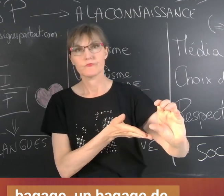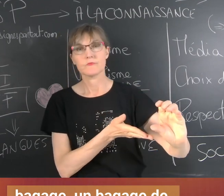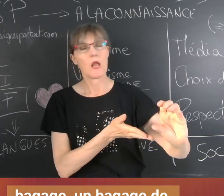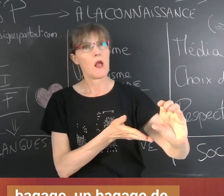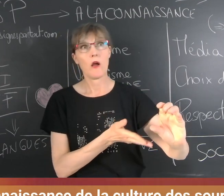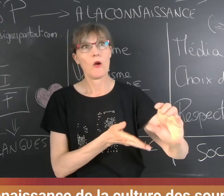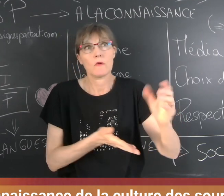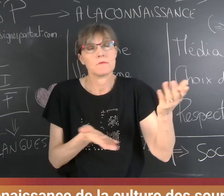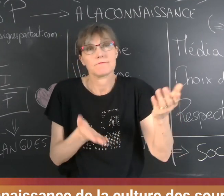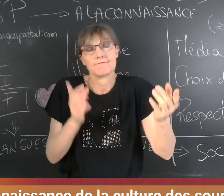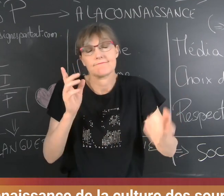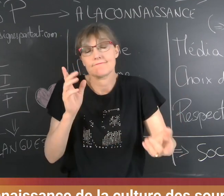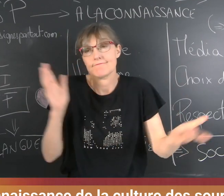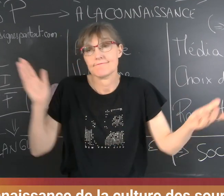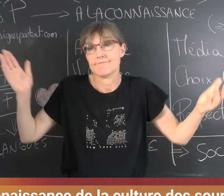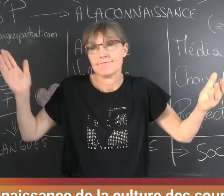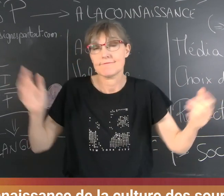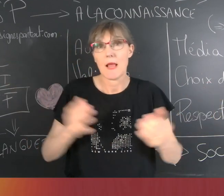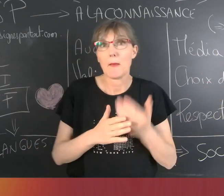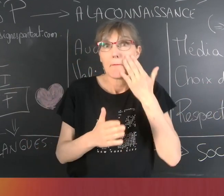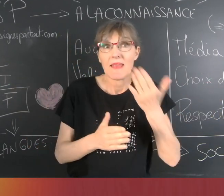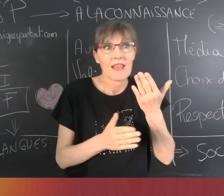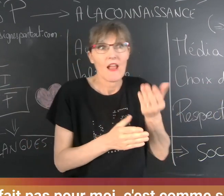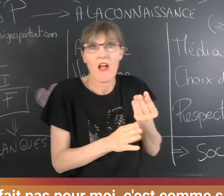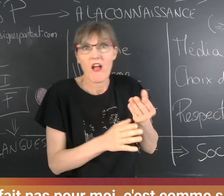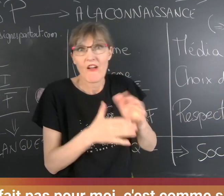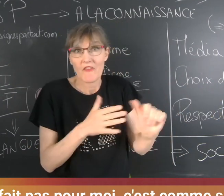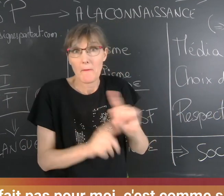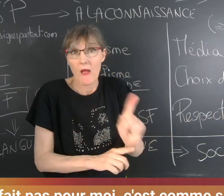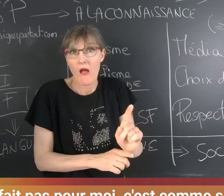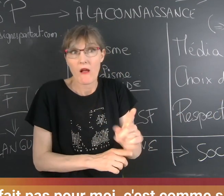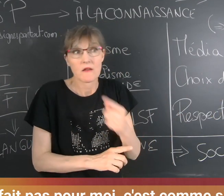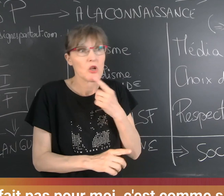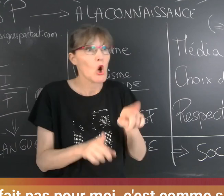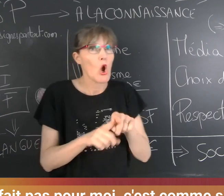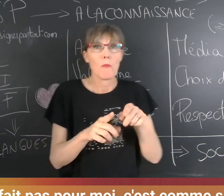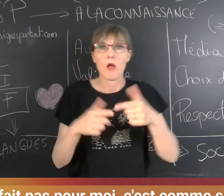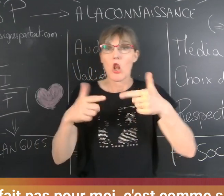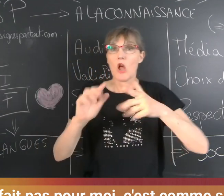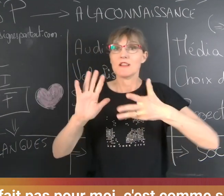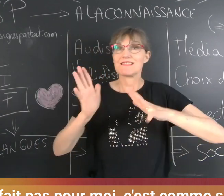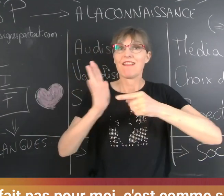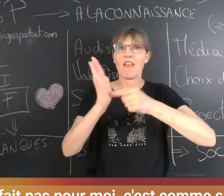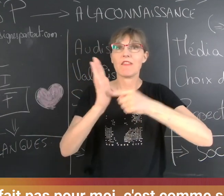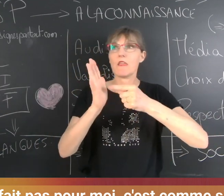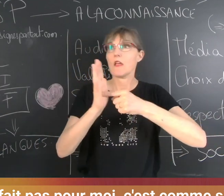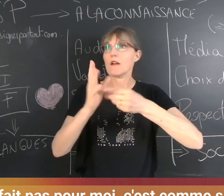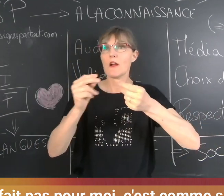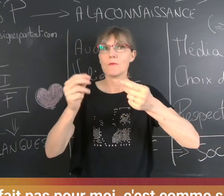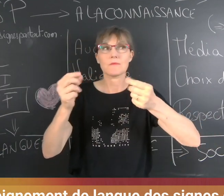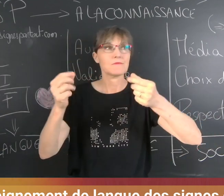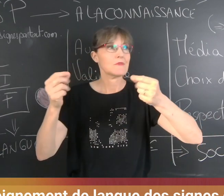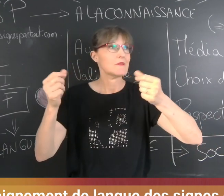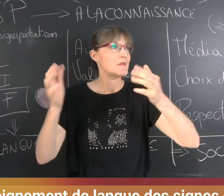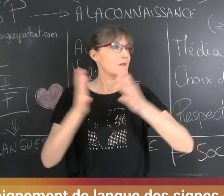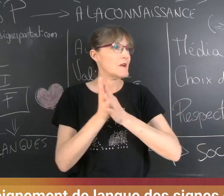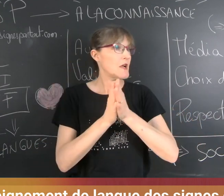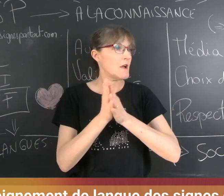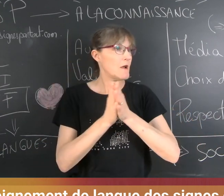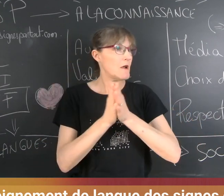un bagage de cette connaissance de la culture des sourds. Si on ne le fait pas, pour moi, c'est comme si bien